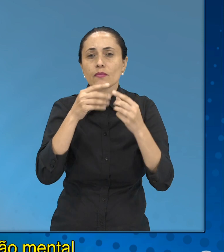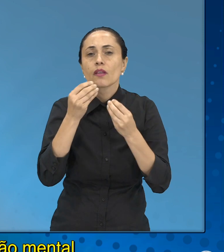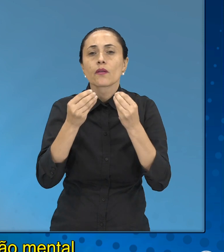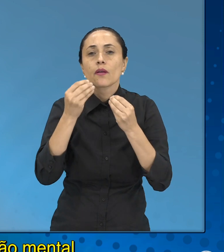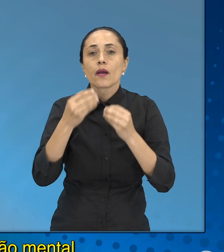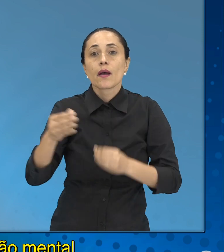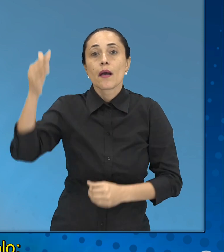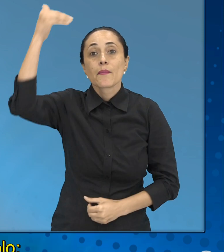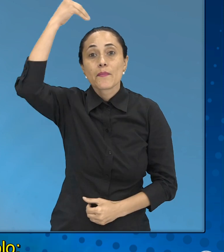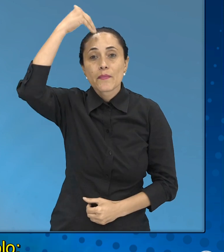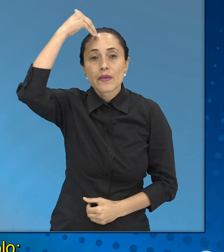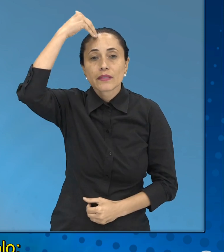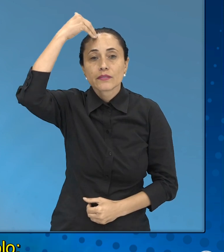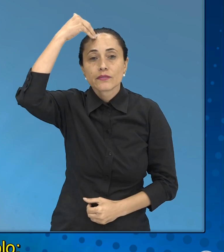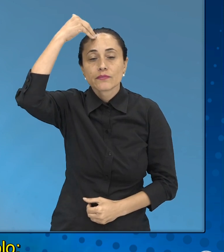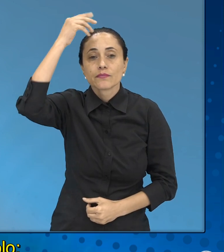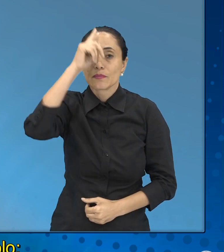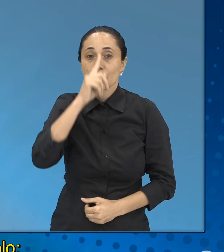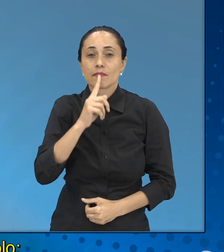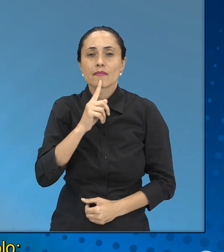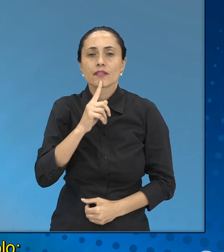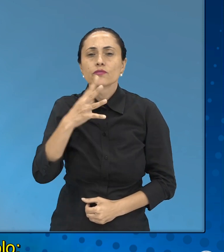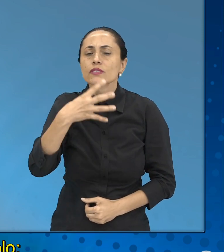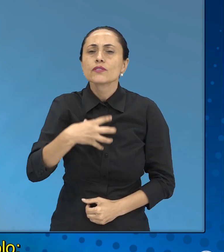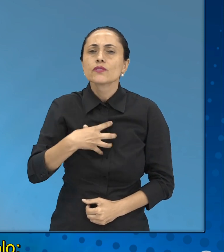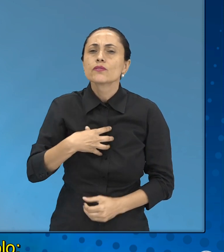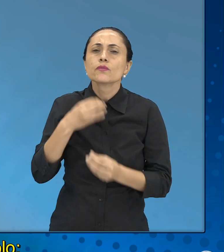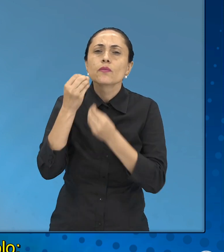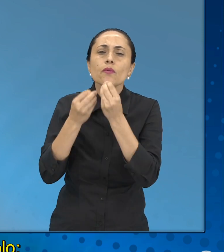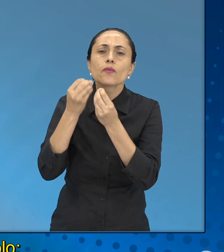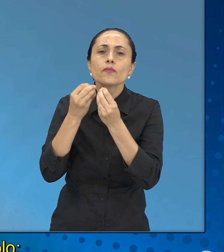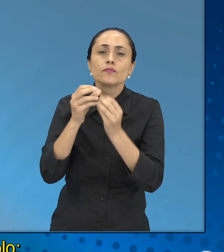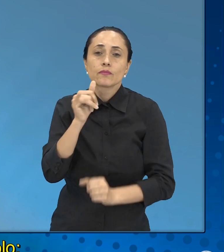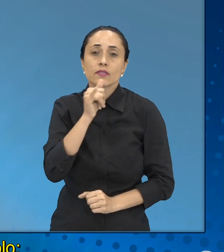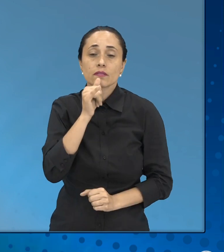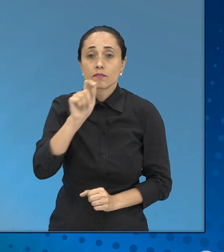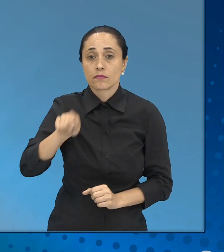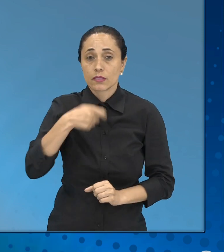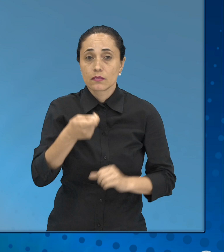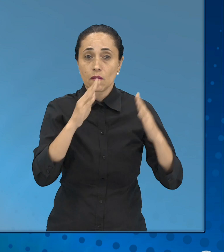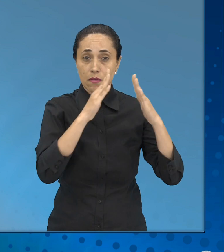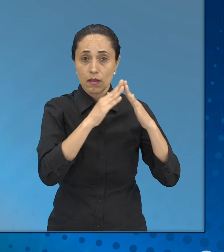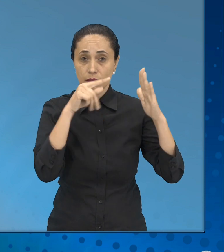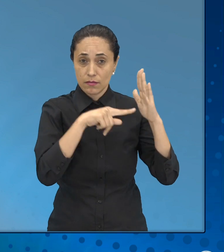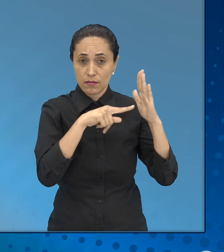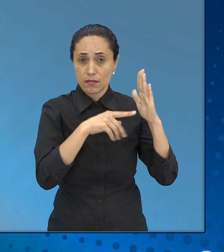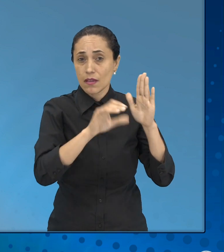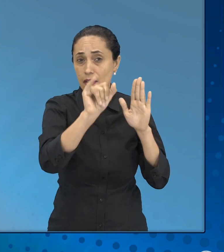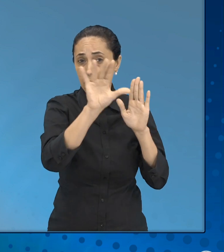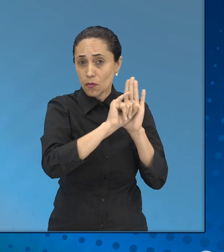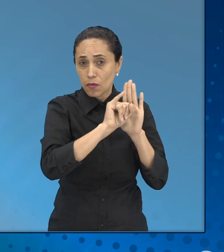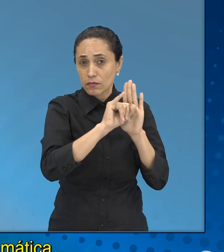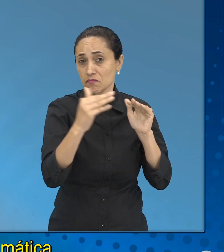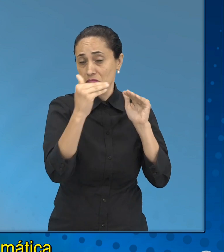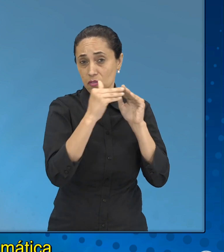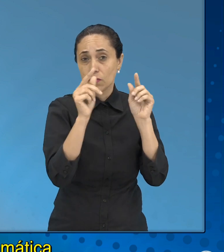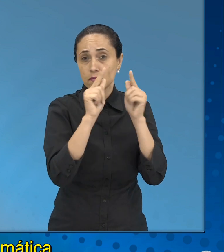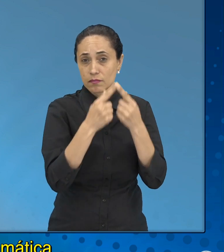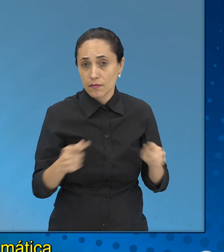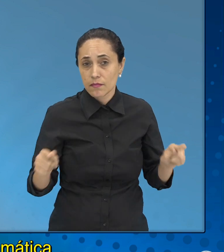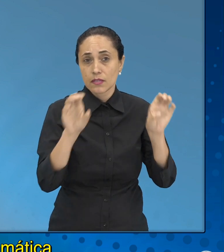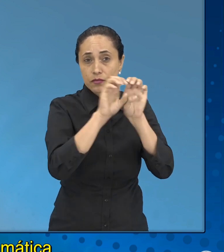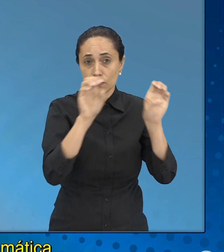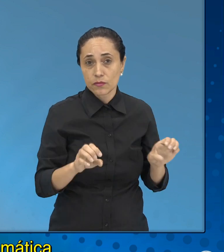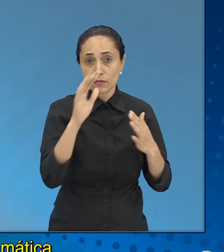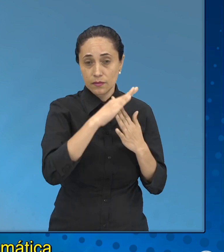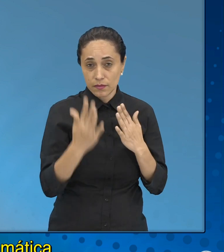faça sentido, como, por exemplo, o sinal em Libras de casa. Embora seja um sinal icônico, de acordo